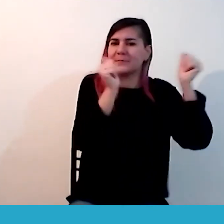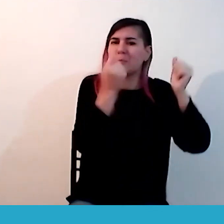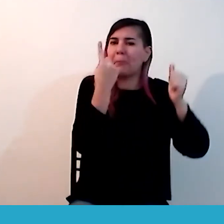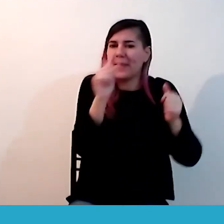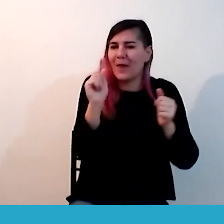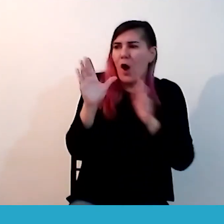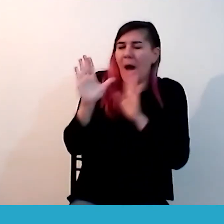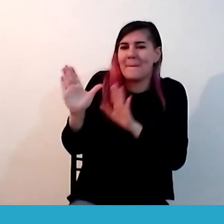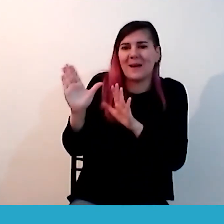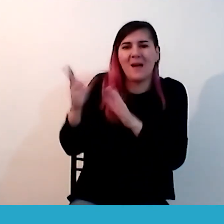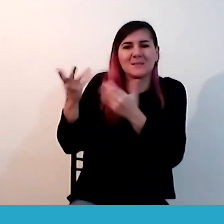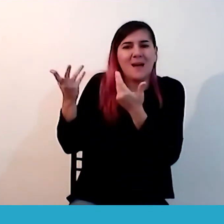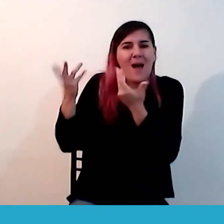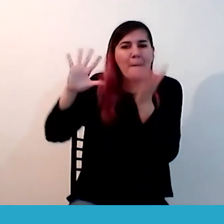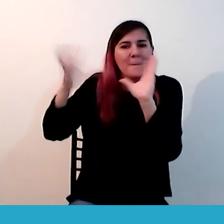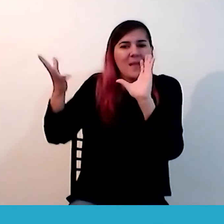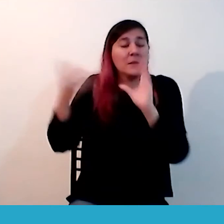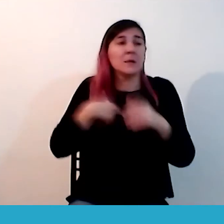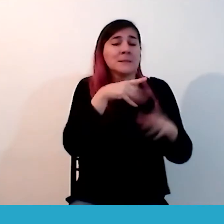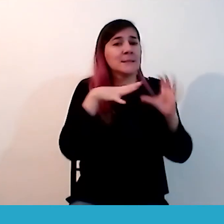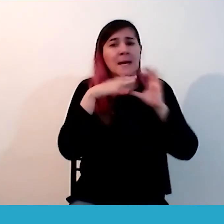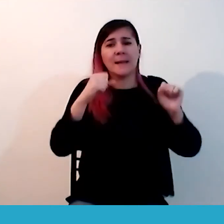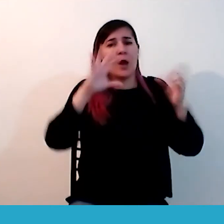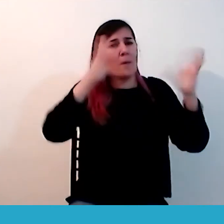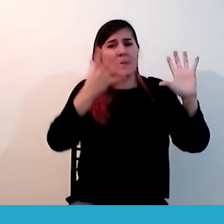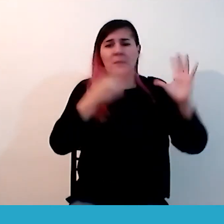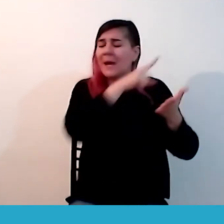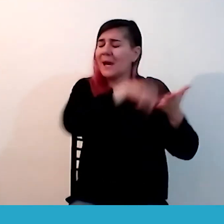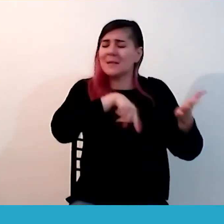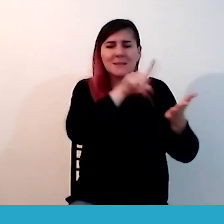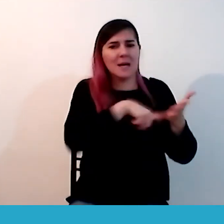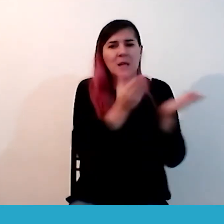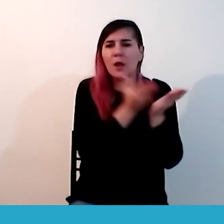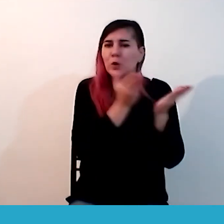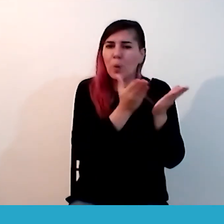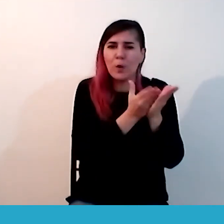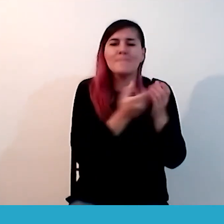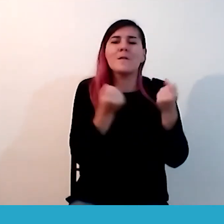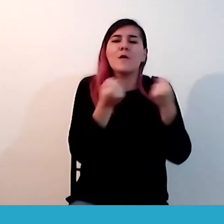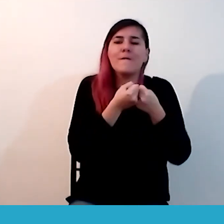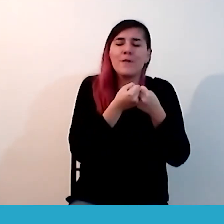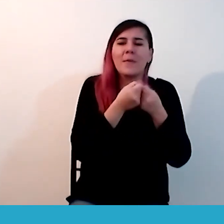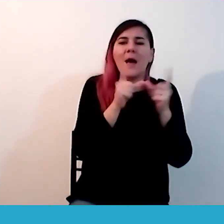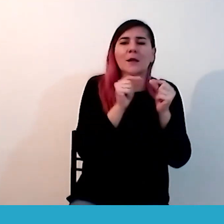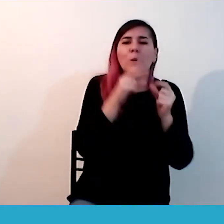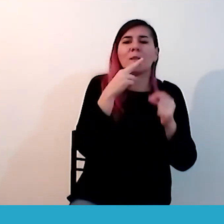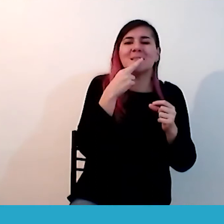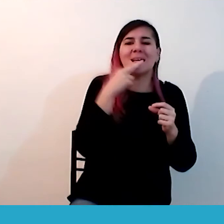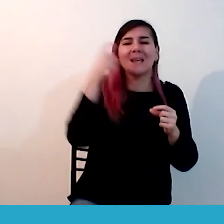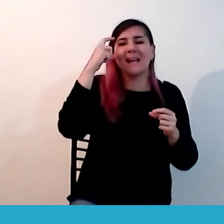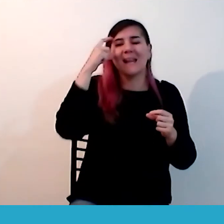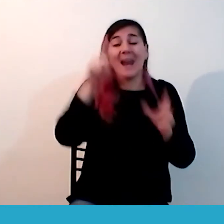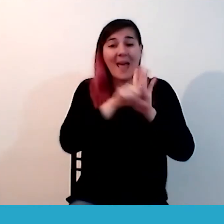Concluye solicitando al secretario de Ambiente proceda a rechazar el estudio de impacto ambiental de conformidad con el artículo 17 de la Ley